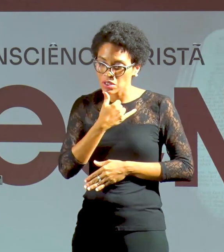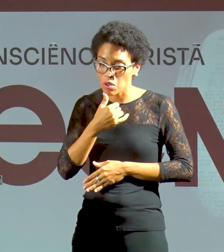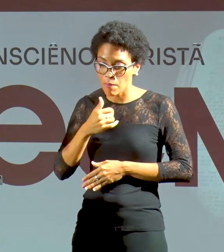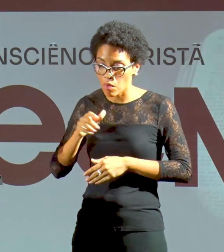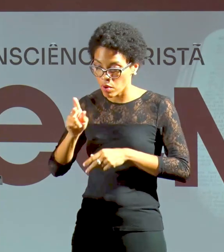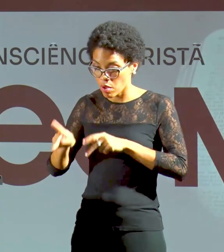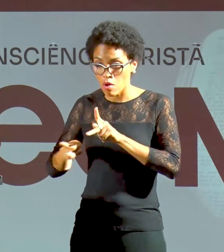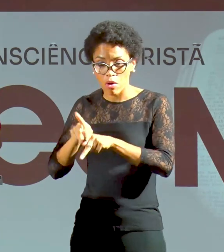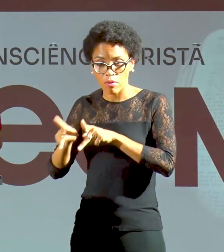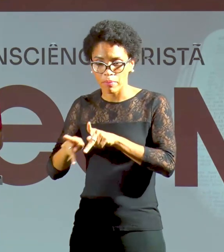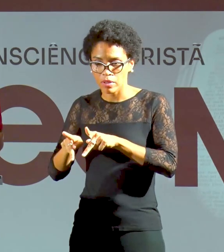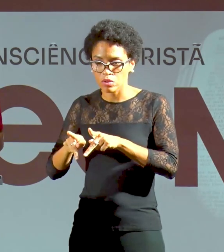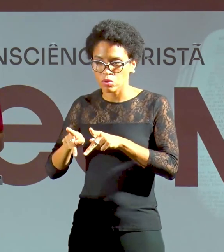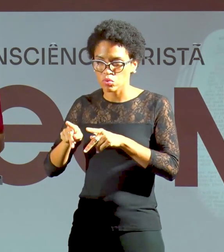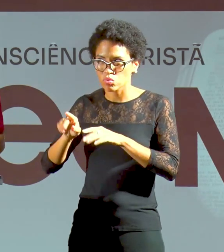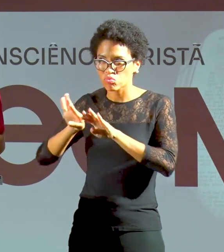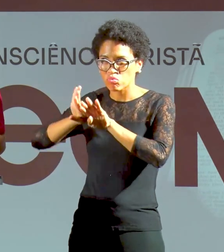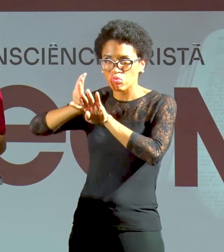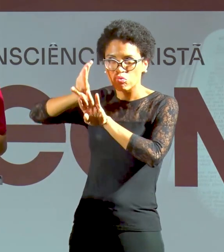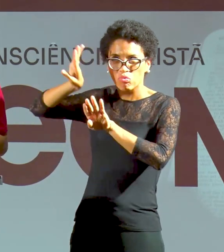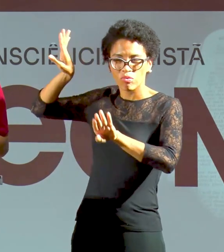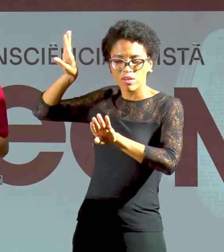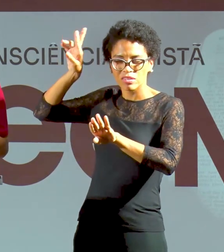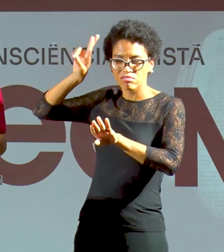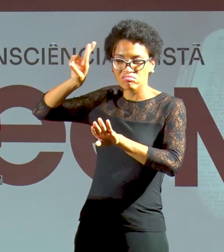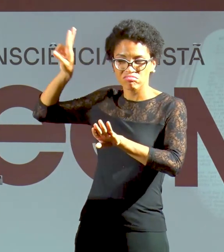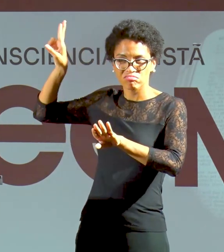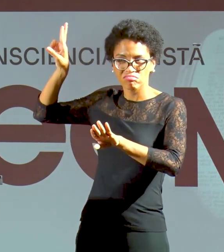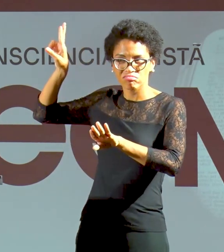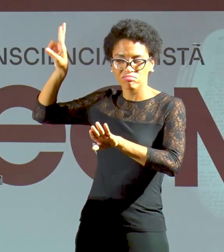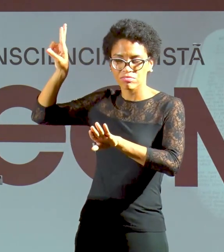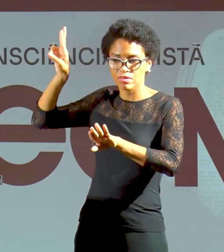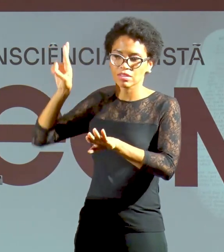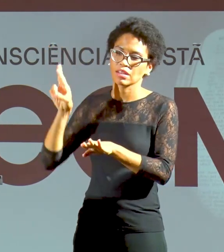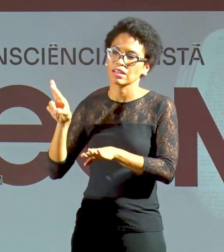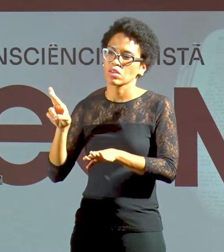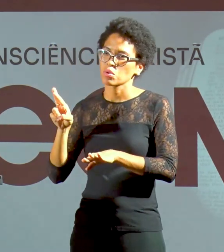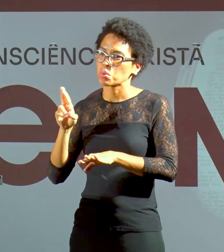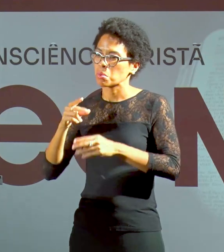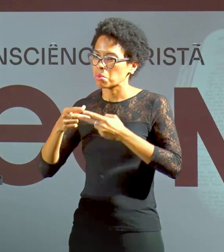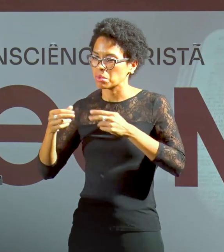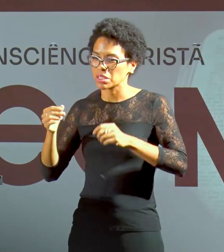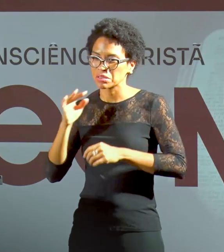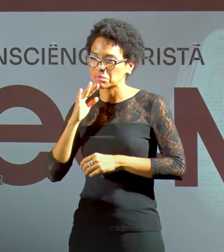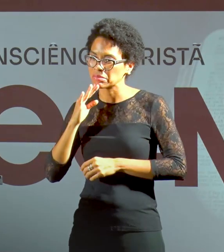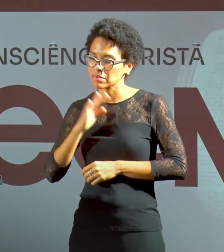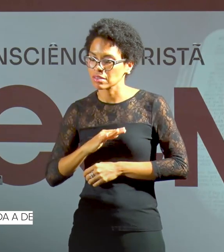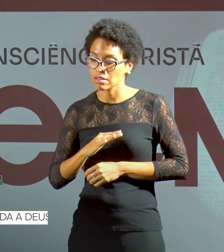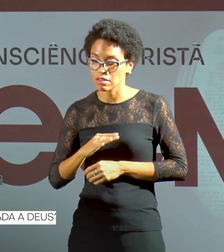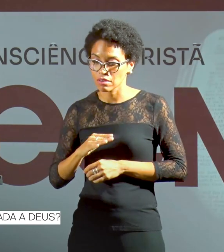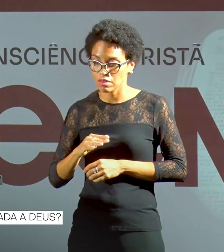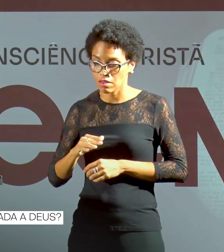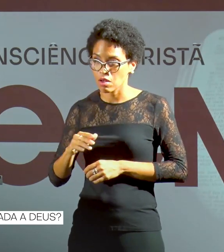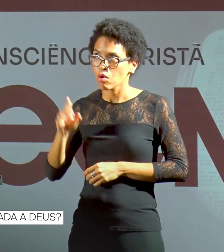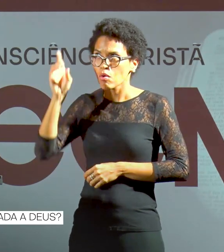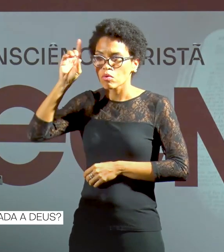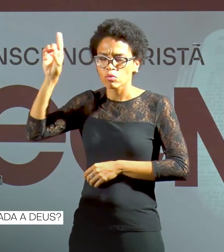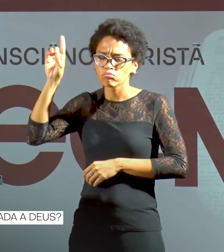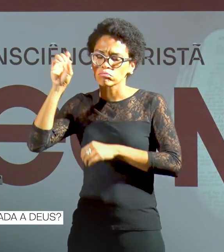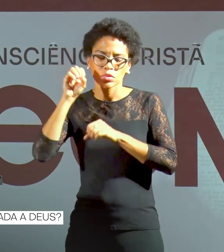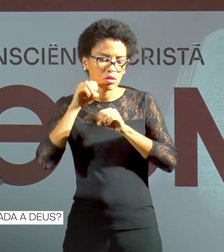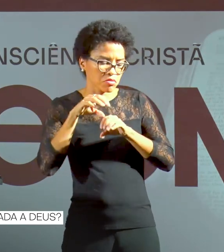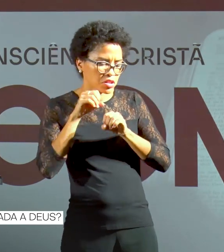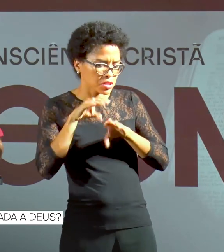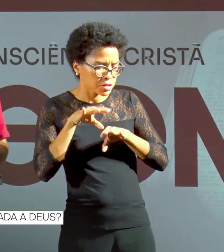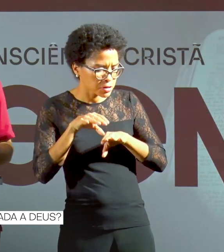terríveis haviam estava acontecendo no meio do povo de Deus e Deus então ele disciplina o povo com a